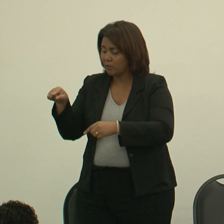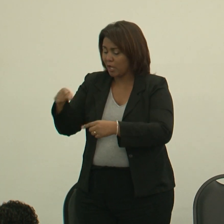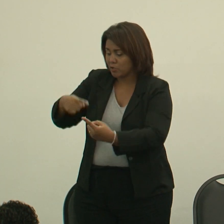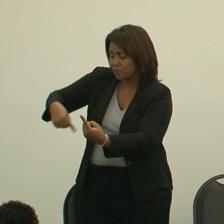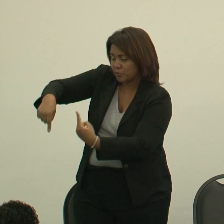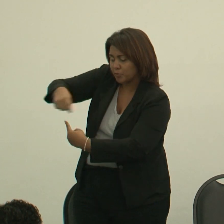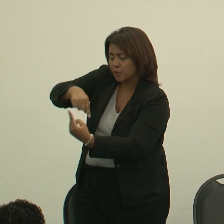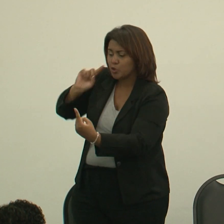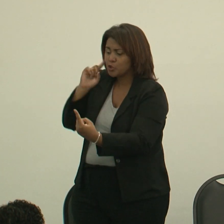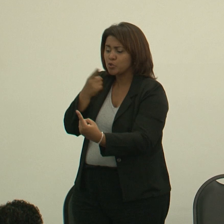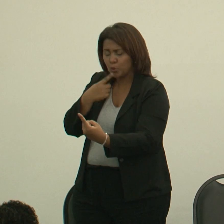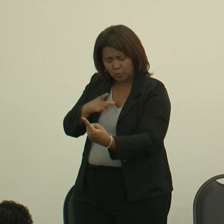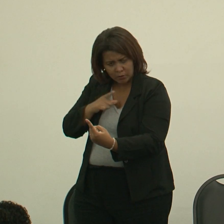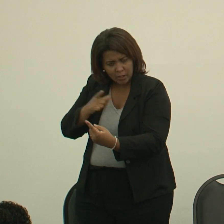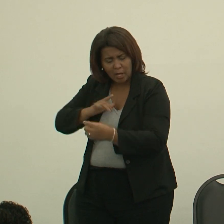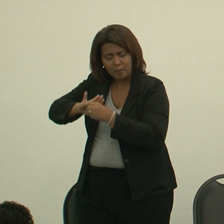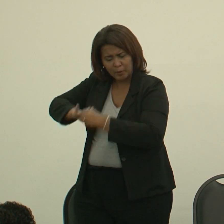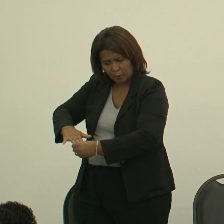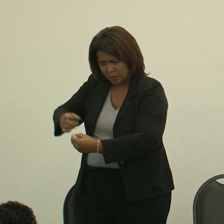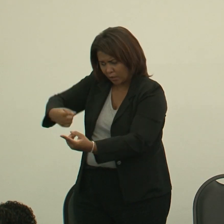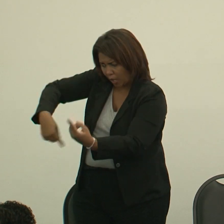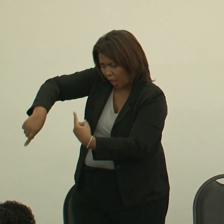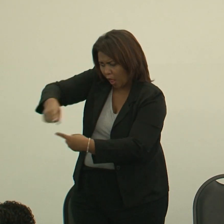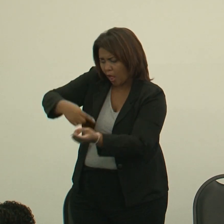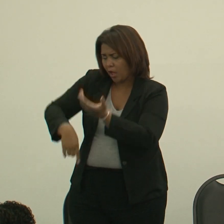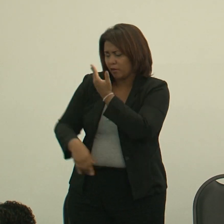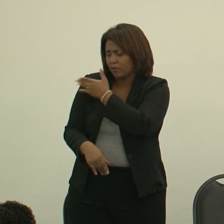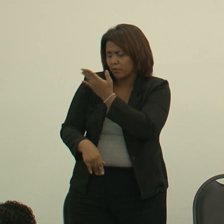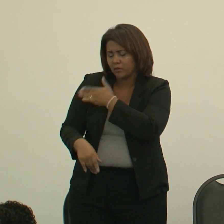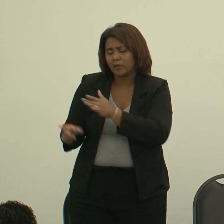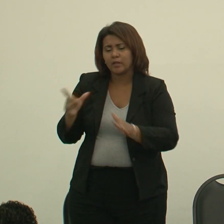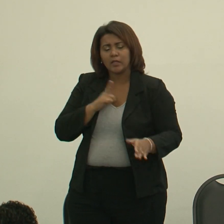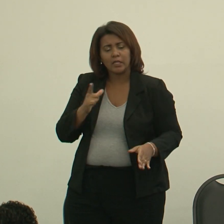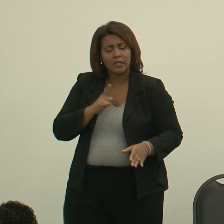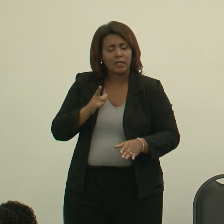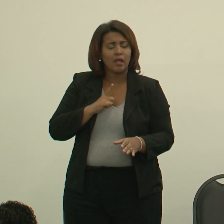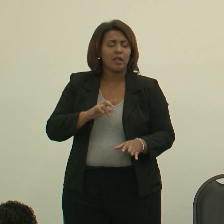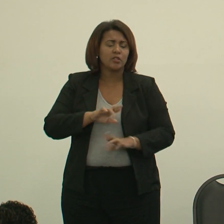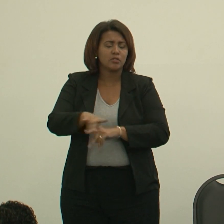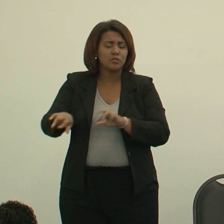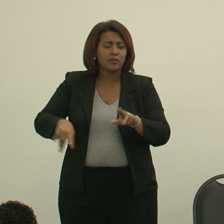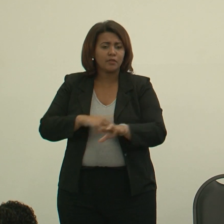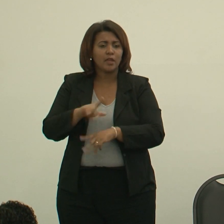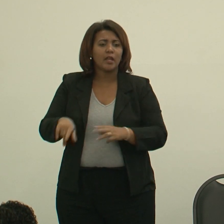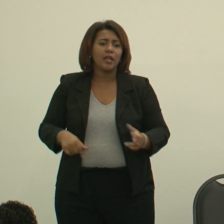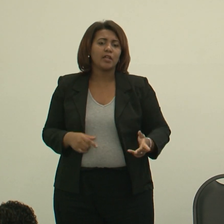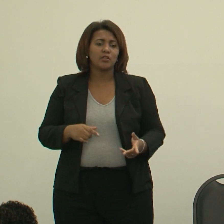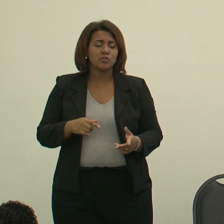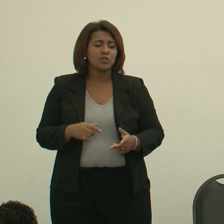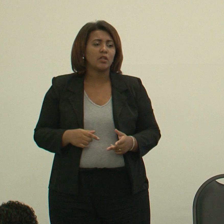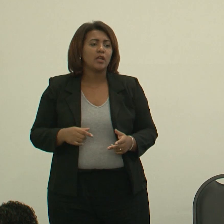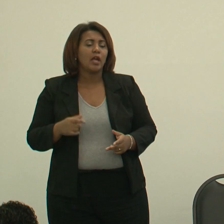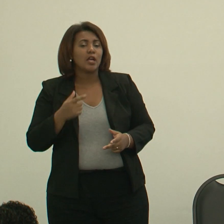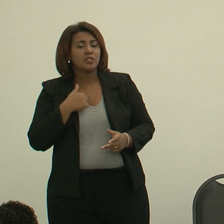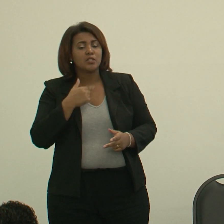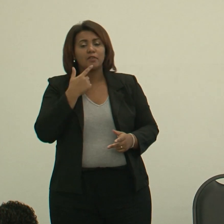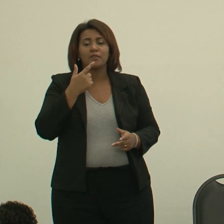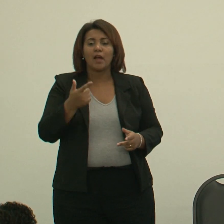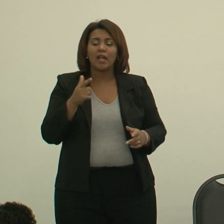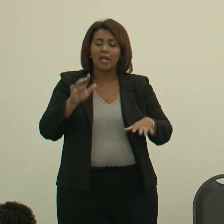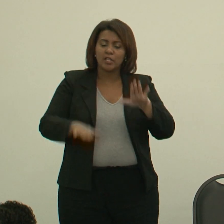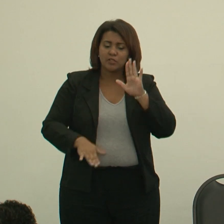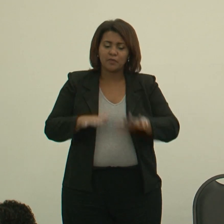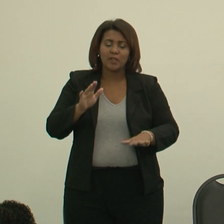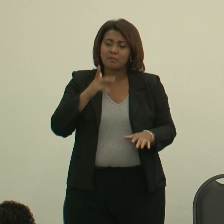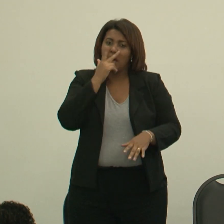a achar que o alvo de preconceito não manifesta preconceitos, e isso é uma inverdade. A gente não fica